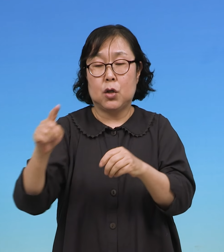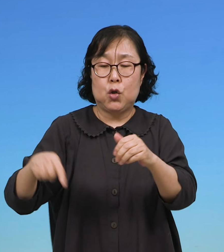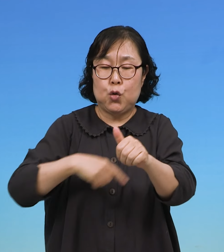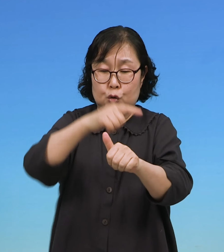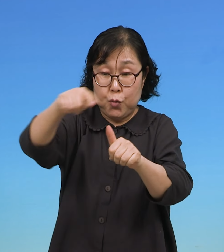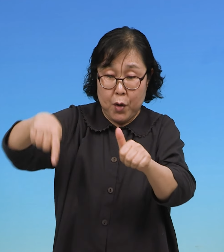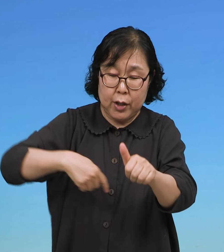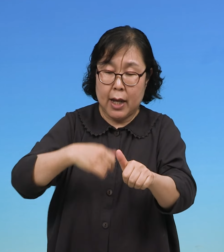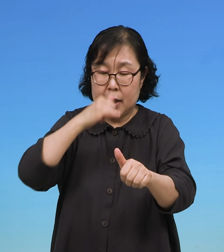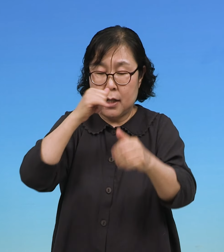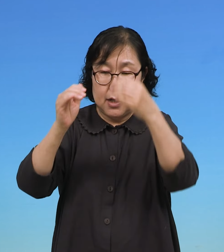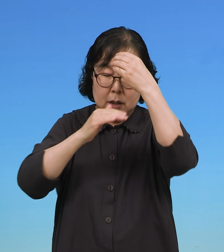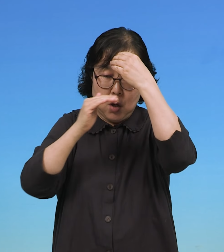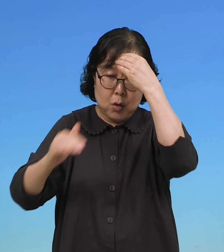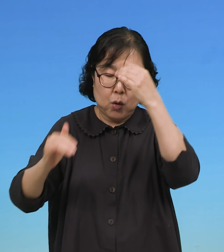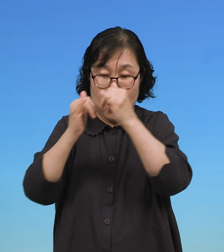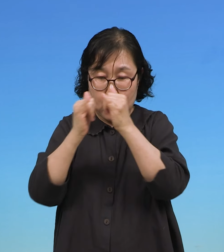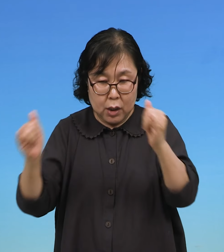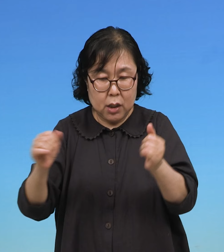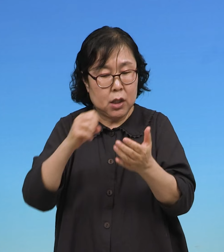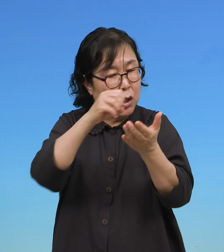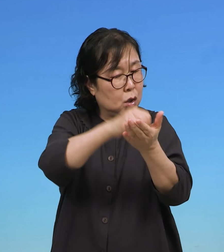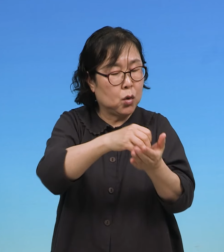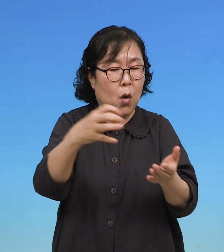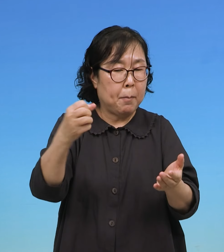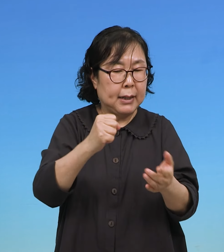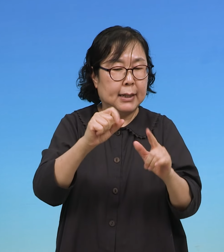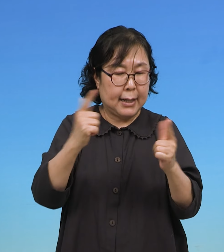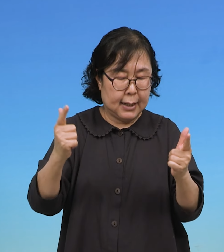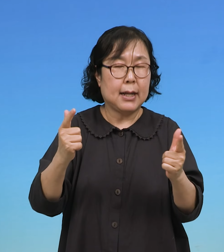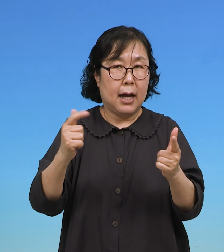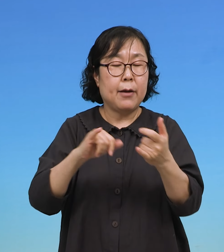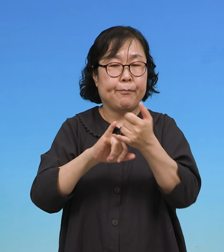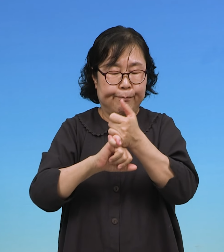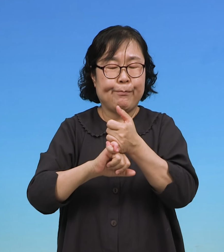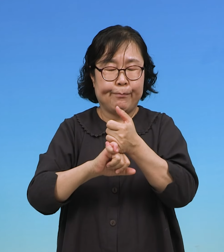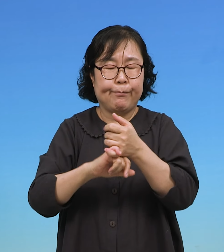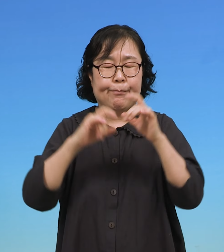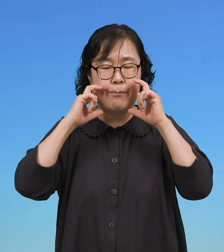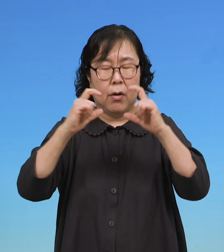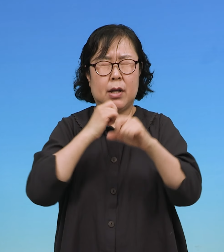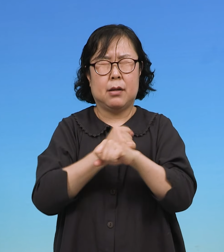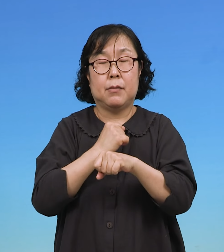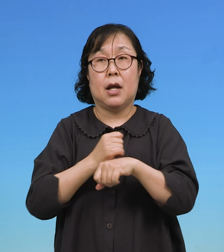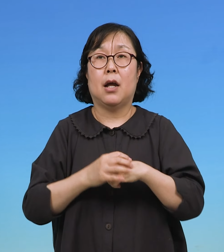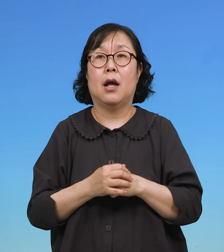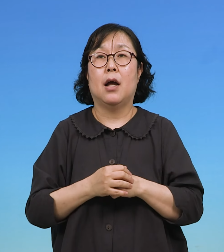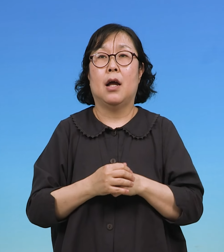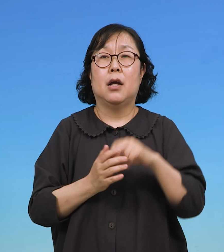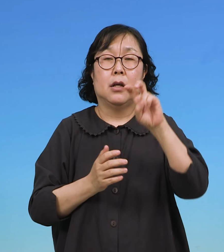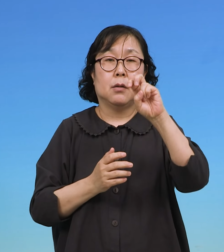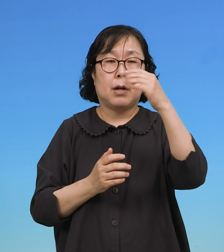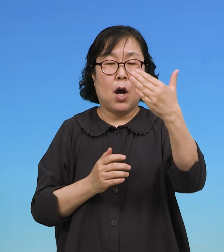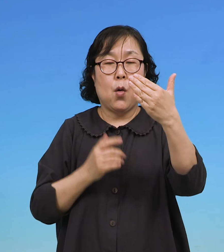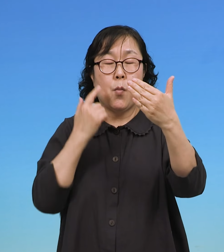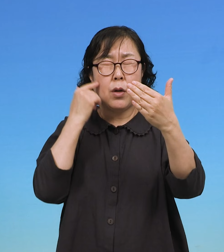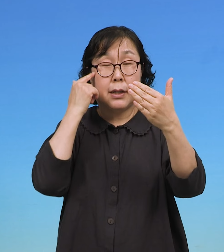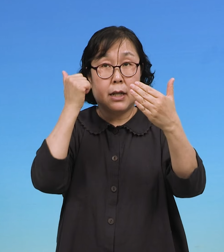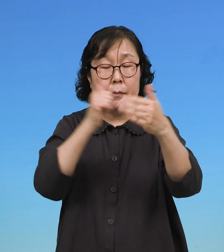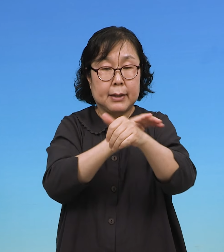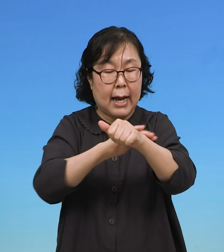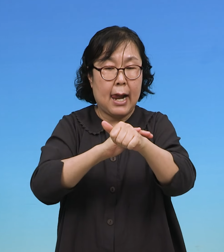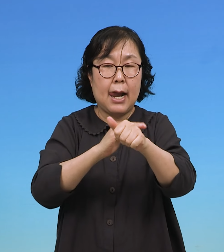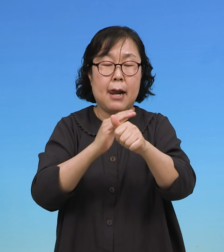그 인근에 있는 성도들 절대로 등록을 안 받는 거, 이거 내가 약속하겠다. 내 29 목사님